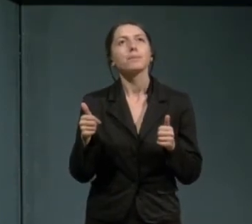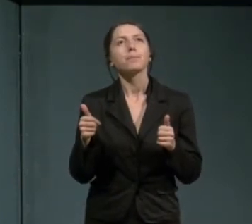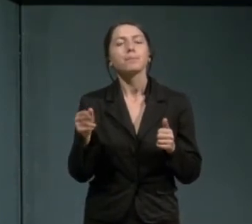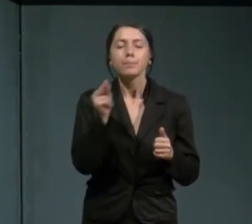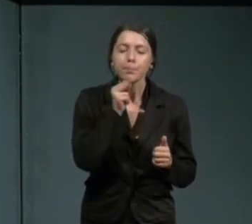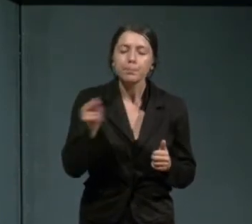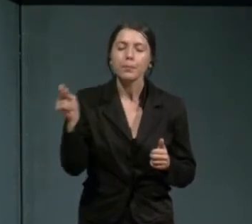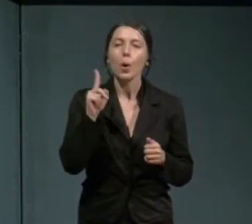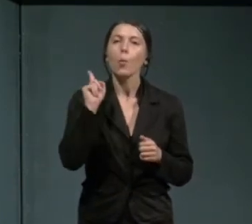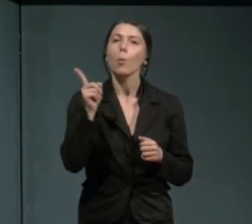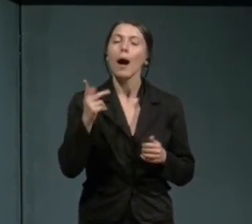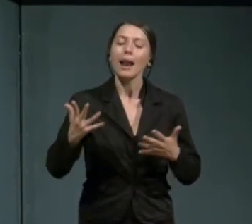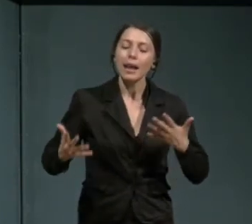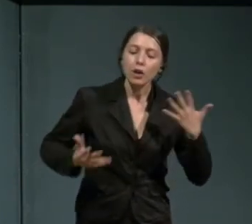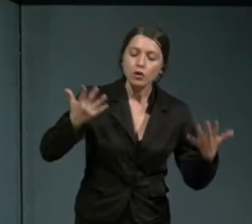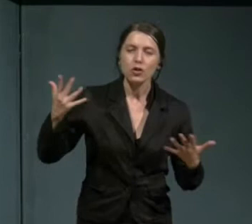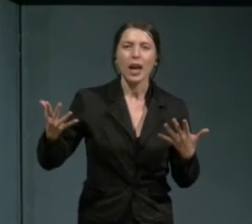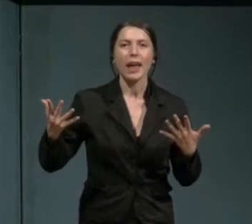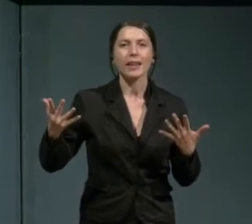dei gesti